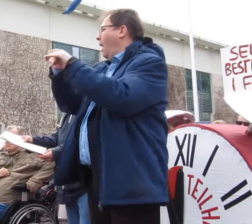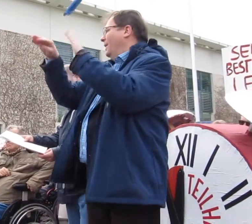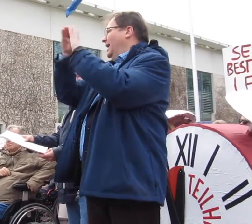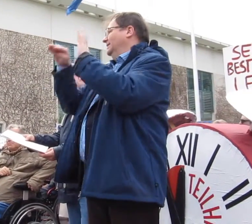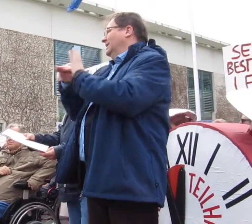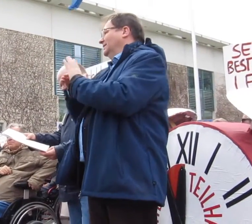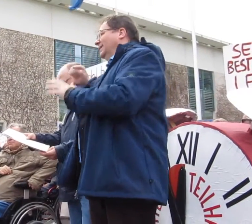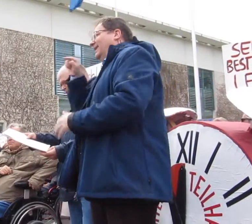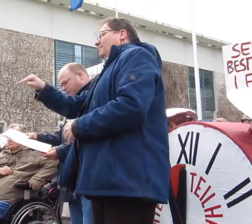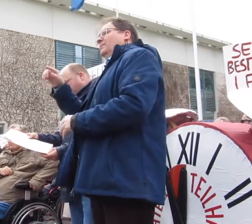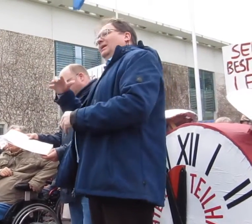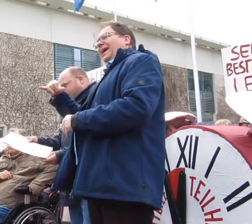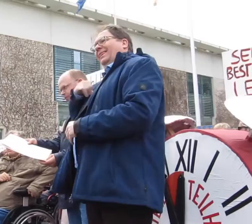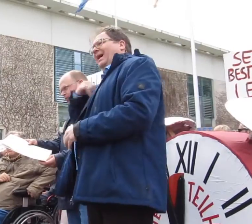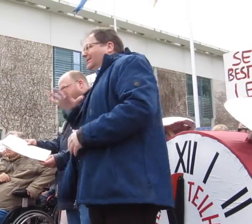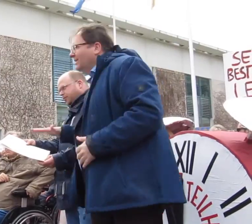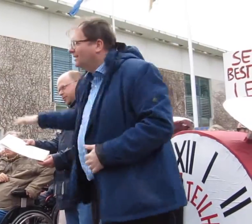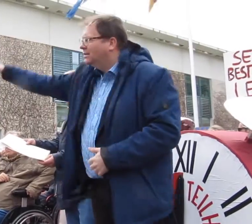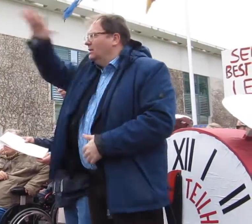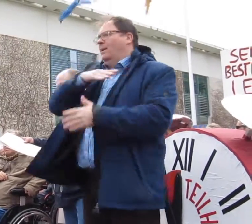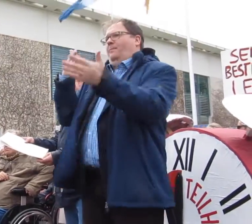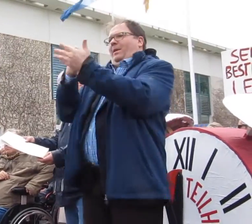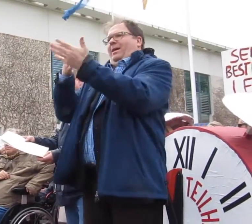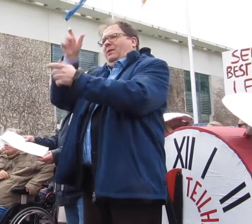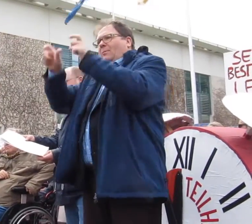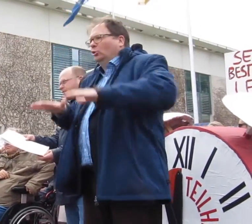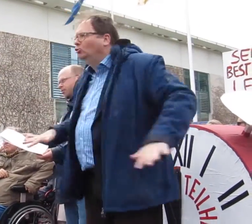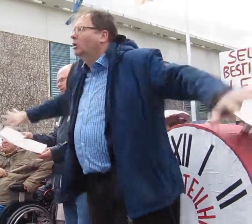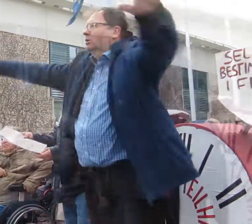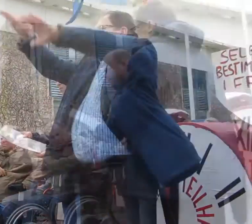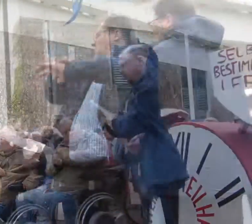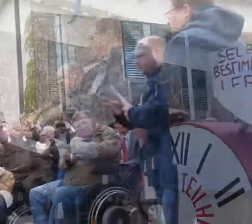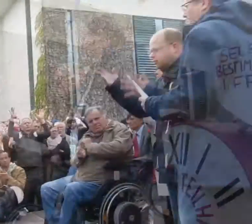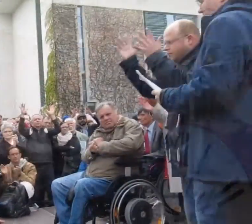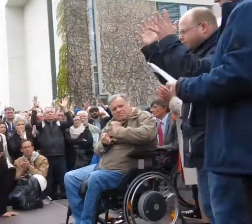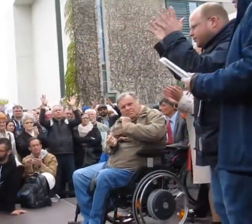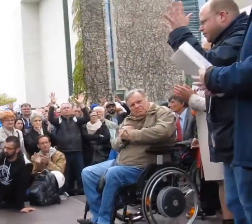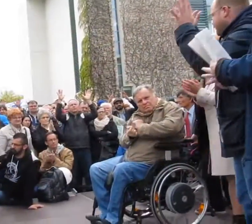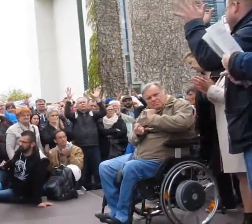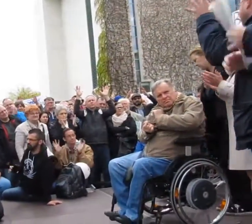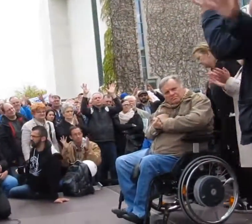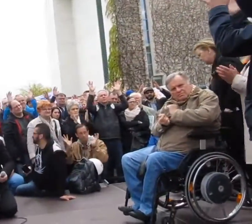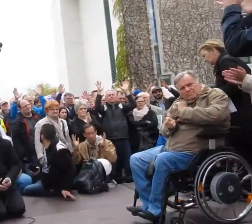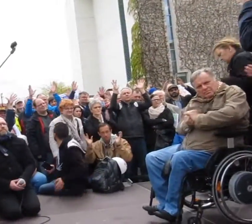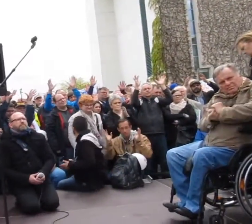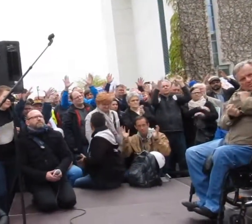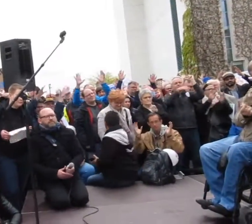kämpfen und wirklich, dass das Bundesteilhabegesetz ein wirkliches Teilhabegesetz ist.